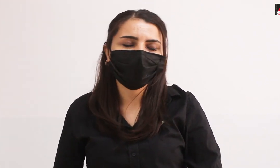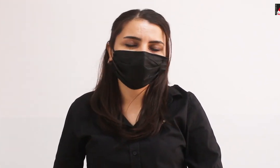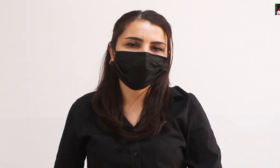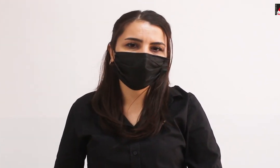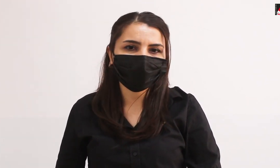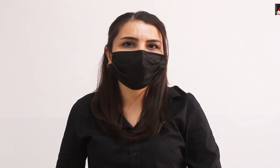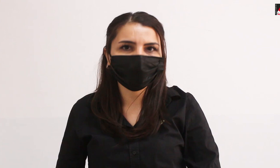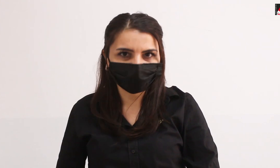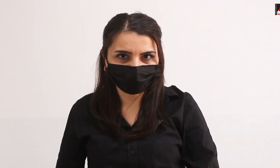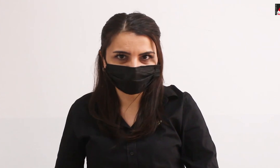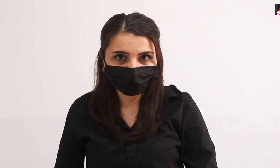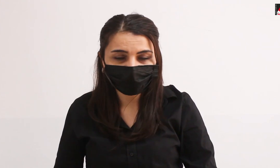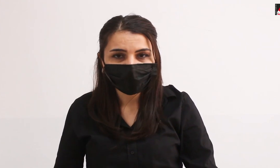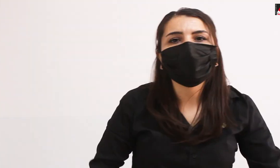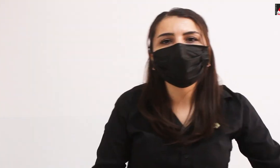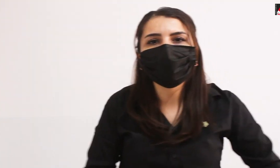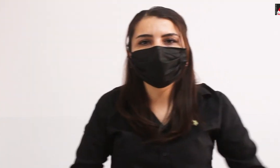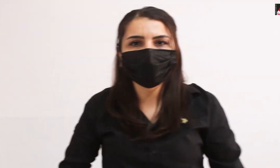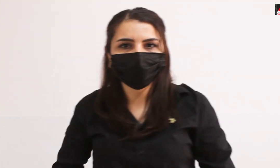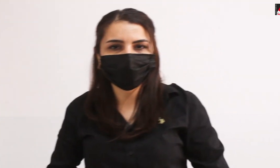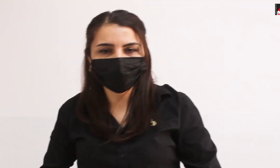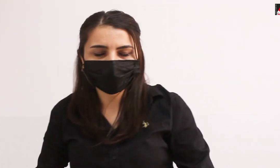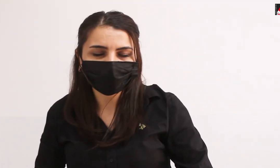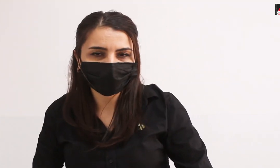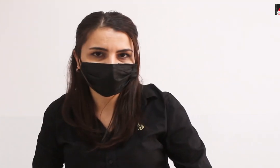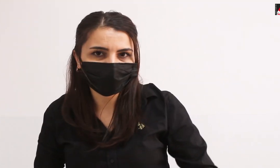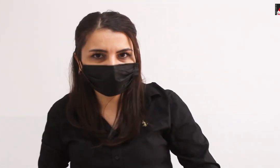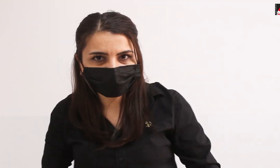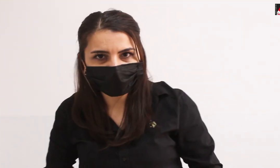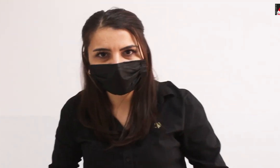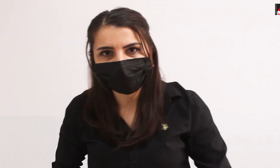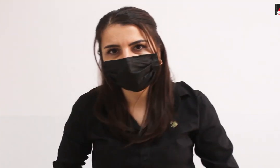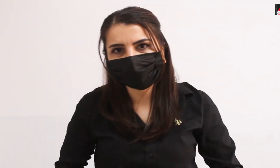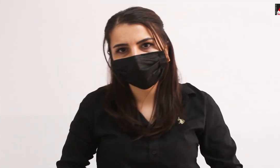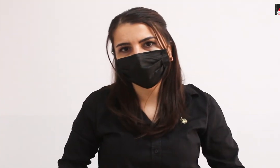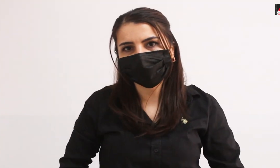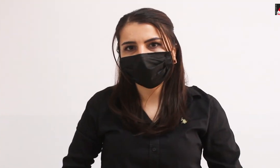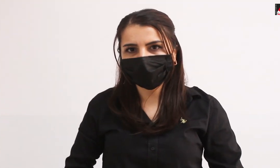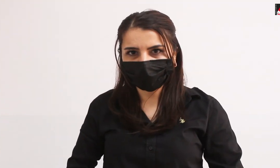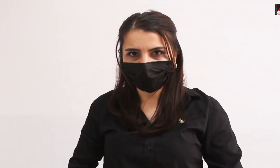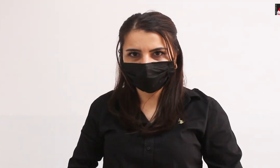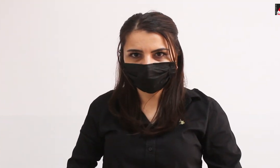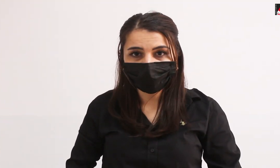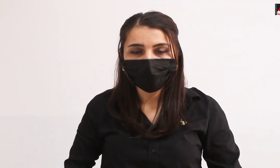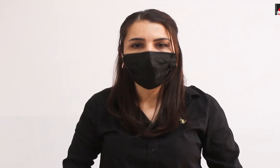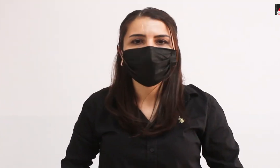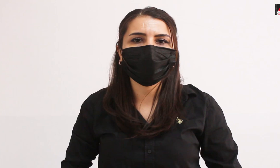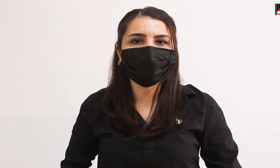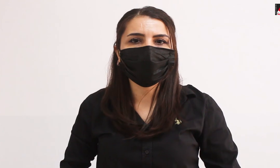bu belgeyi alarak faydalanmak. Kamu kurum ve kuruluşlarında çalışmak, ayrıca işitme engelleri